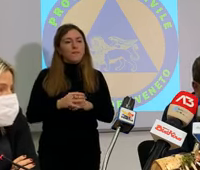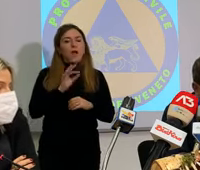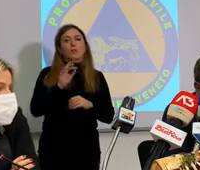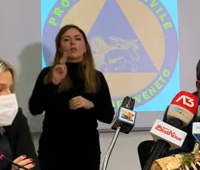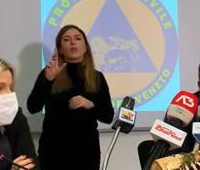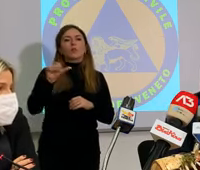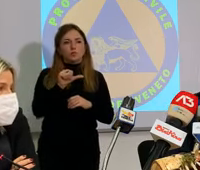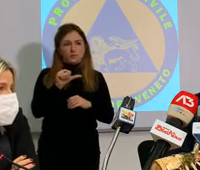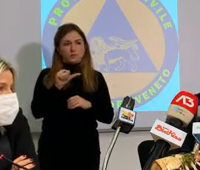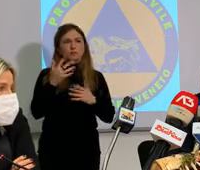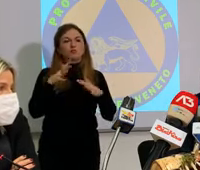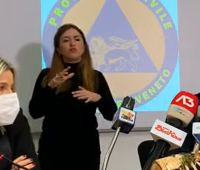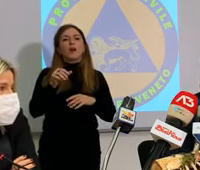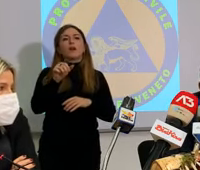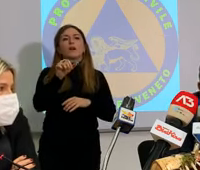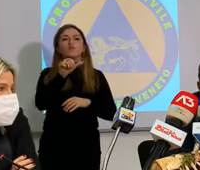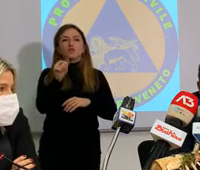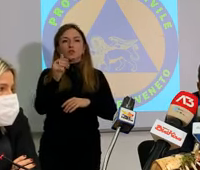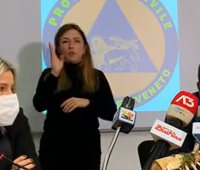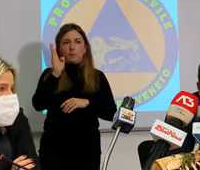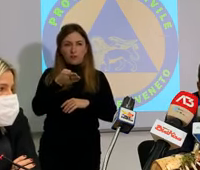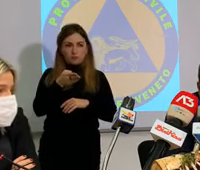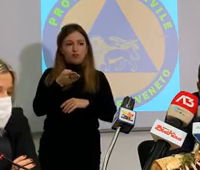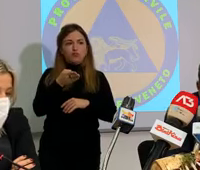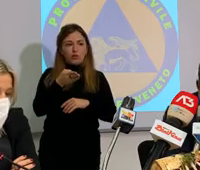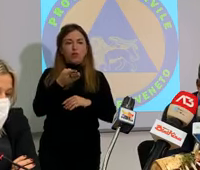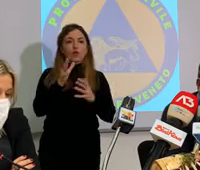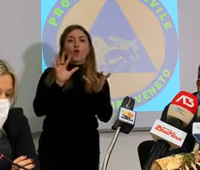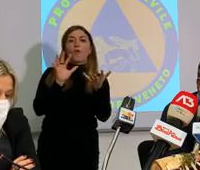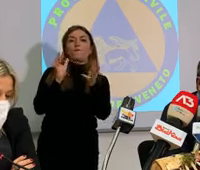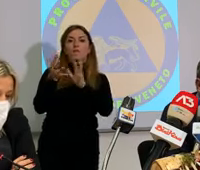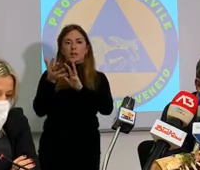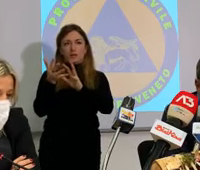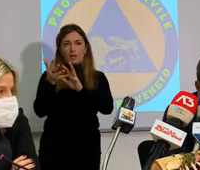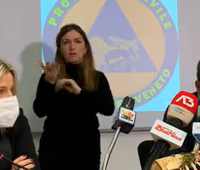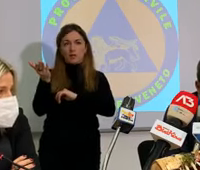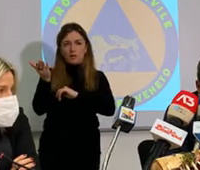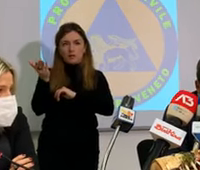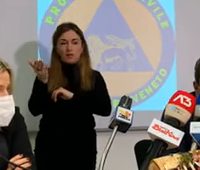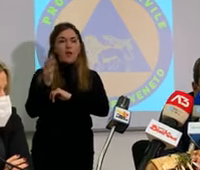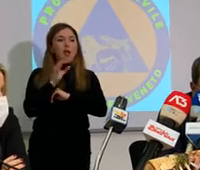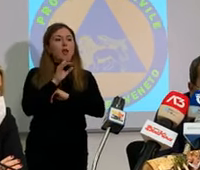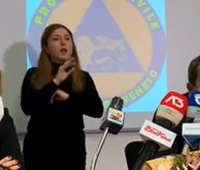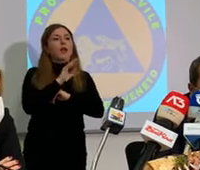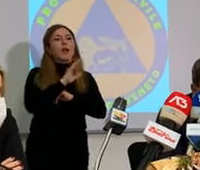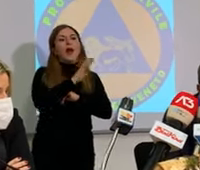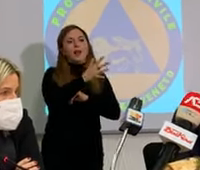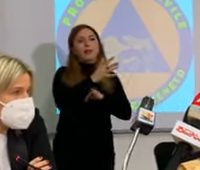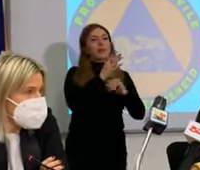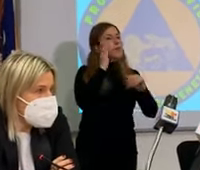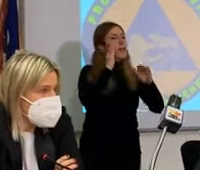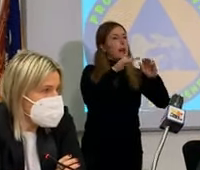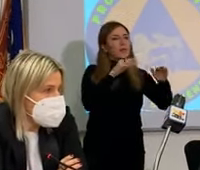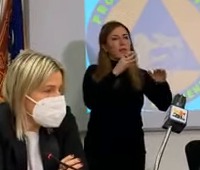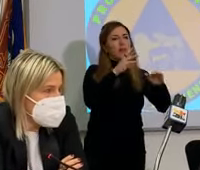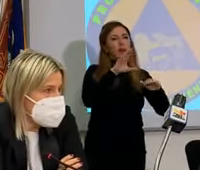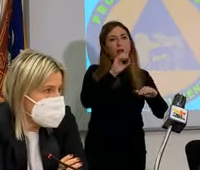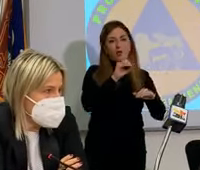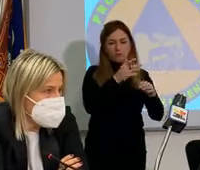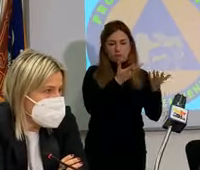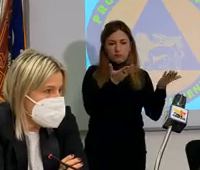già attivato il 100 per cento dei riconvertibili altri stanno ancora tivan diletti creo su questo proprio perché